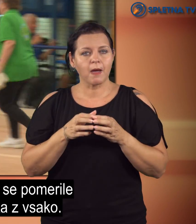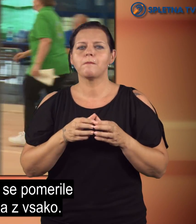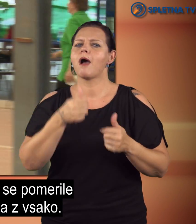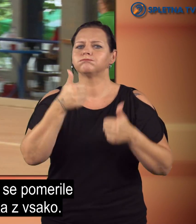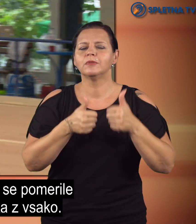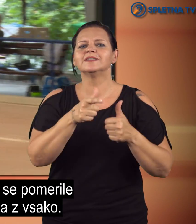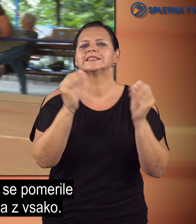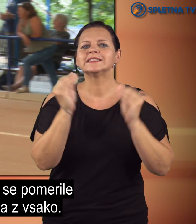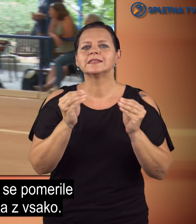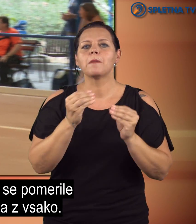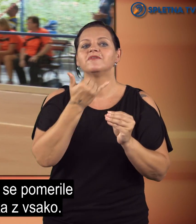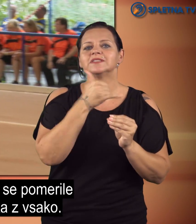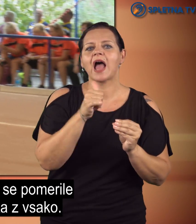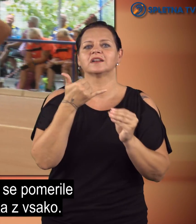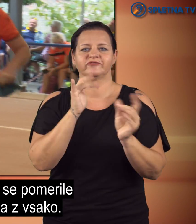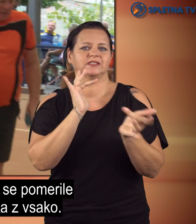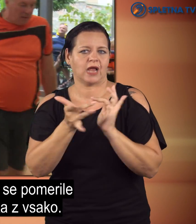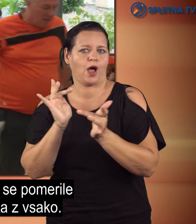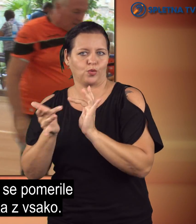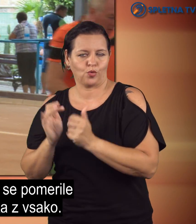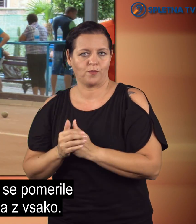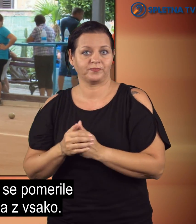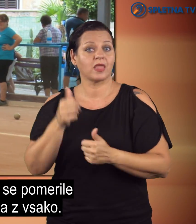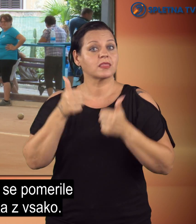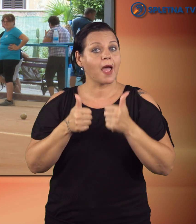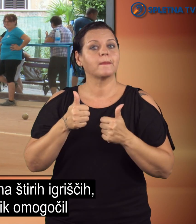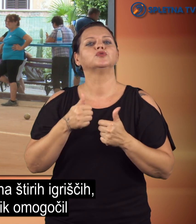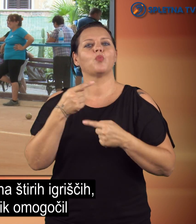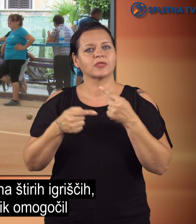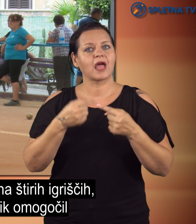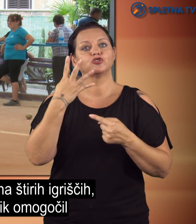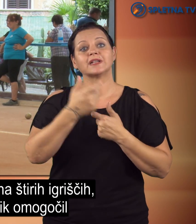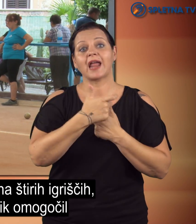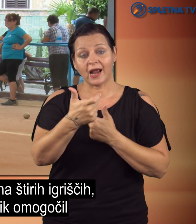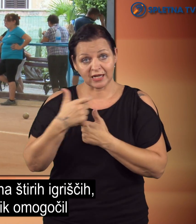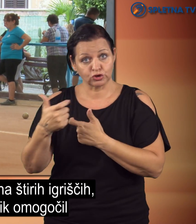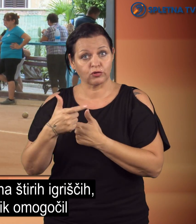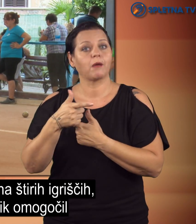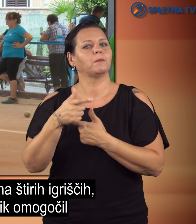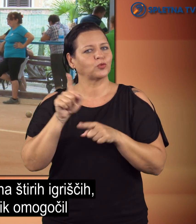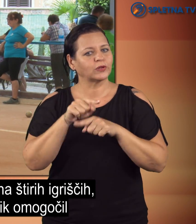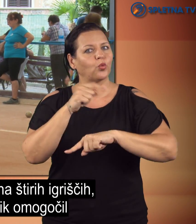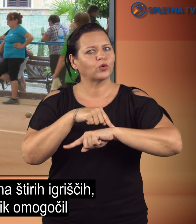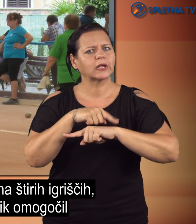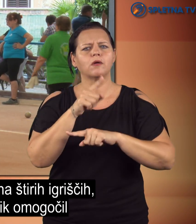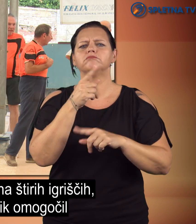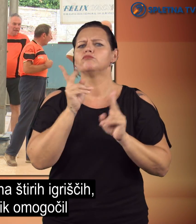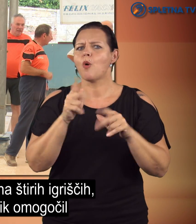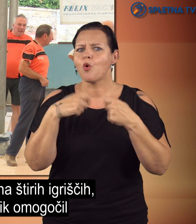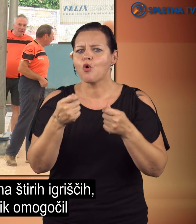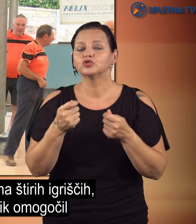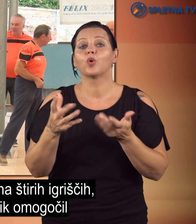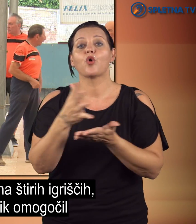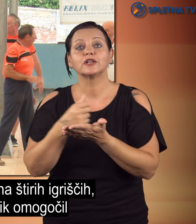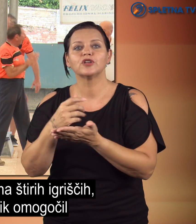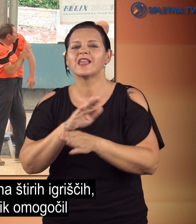Ženske ekipe so se pomerile v sistemu vsaka z vsako. Tekme so potekale na 4 igriščih, pri